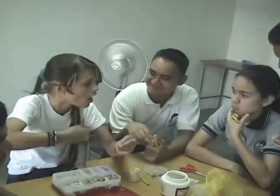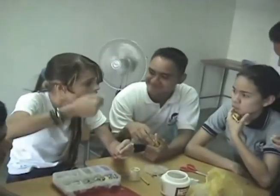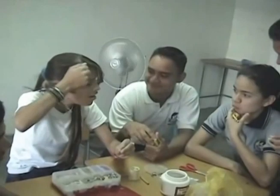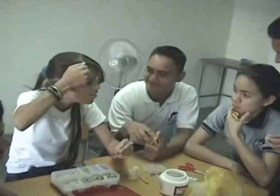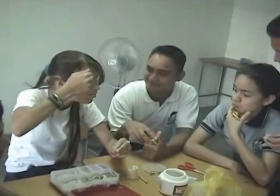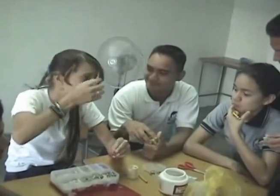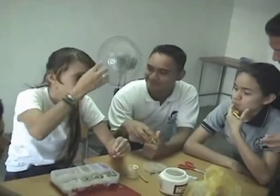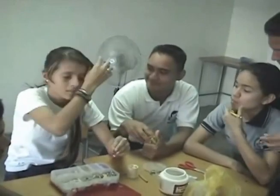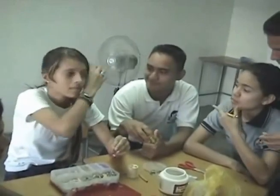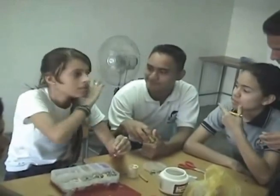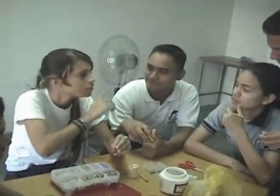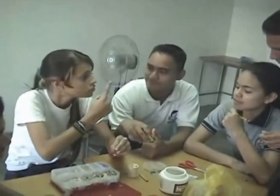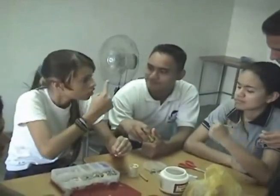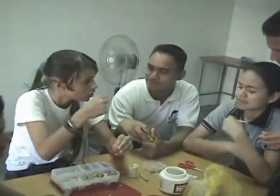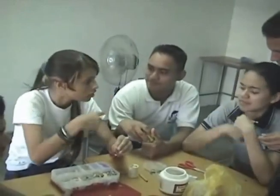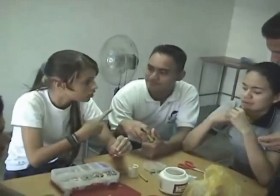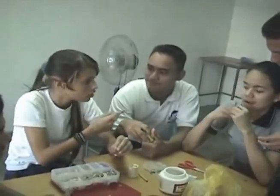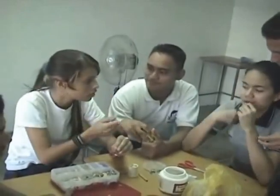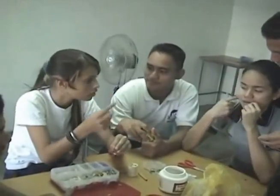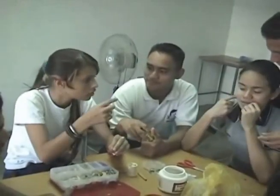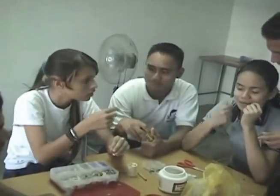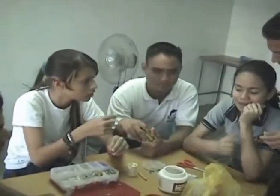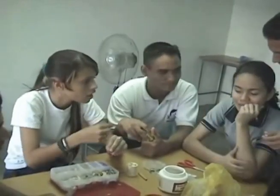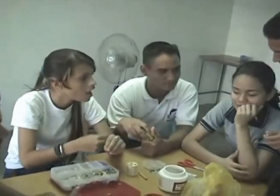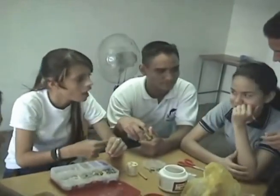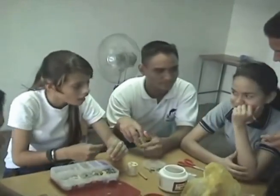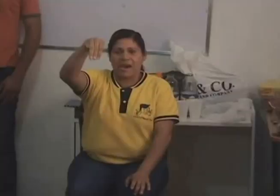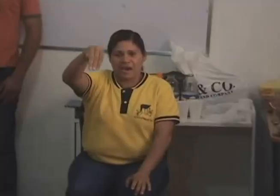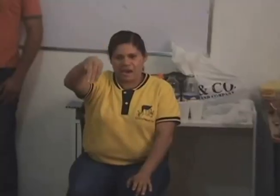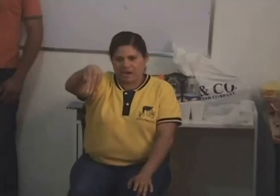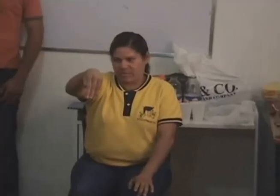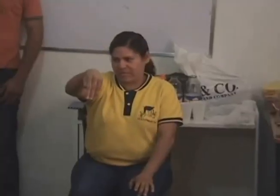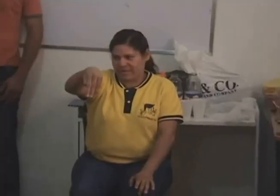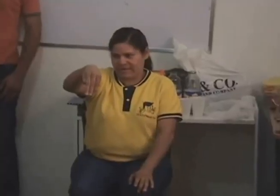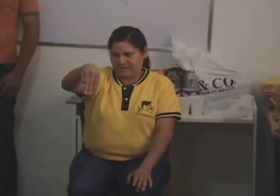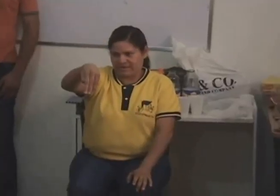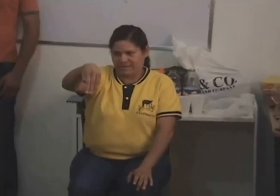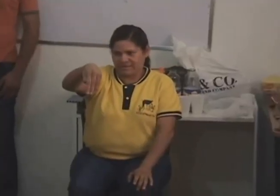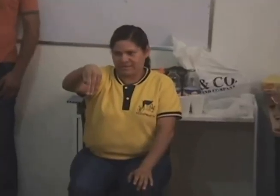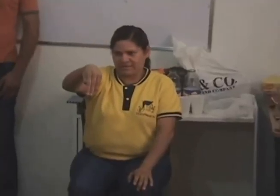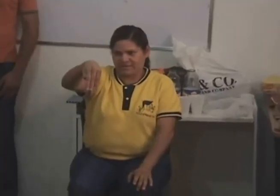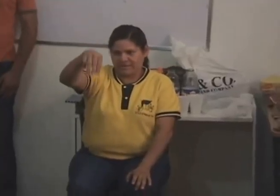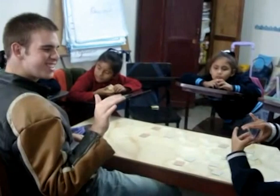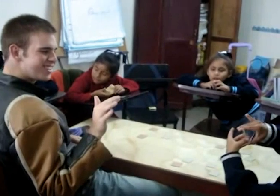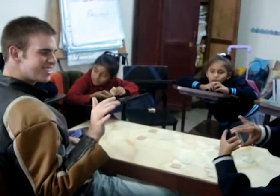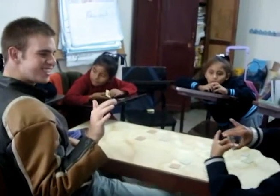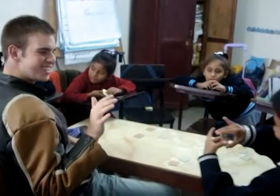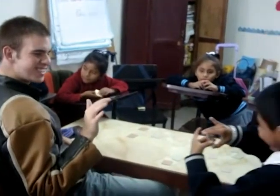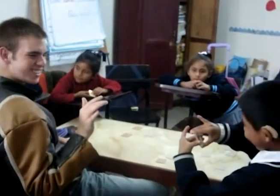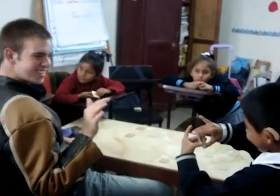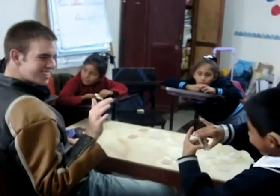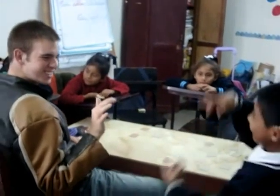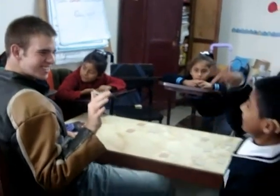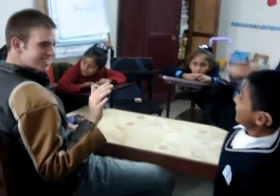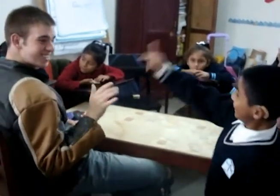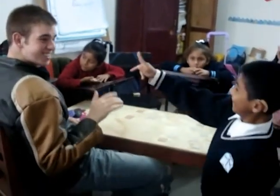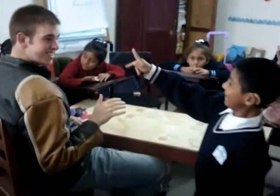adquieren de manera natural la lengua de señas cuando son hijos de padres sordos. Cuando son hijos de padres oyentes, este bilingüismo tiene que ser